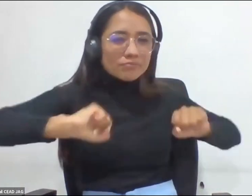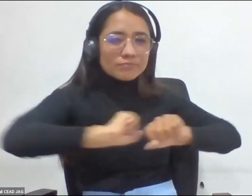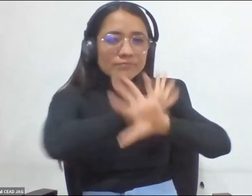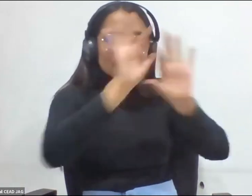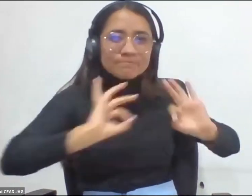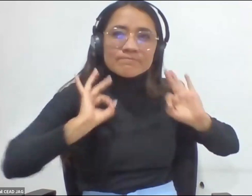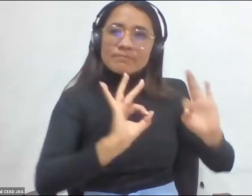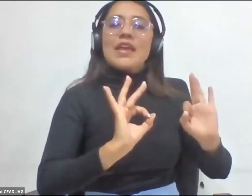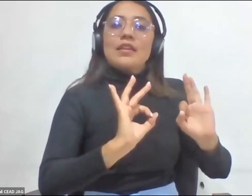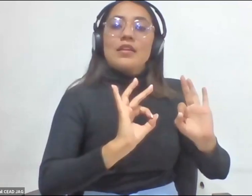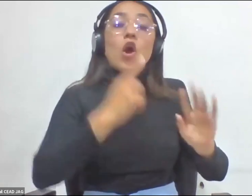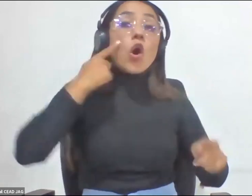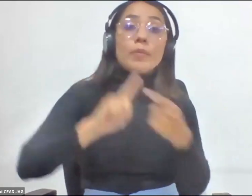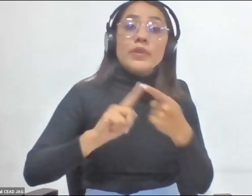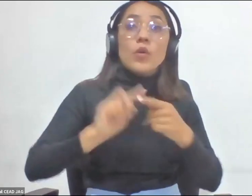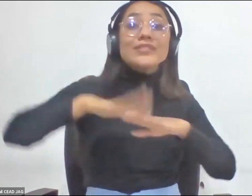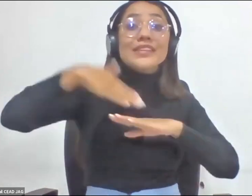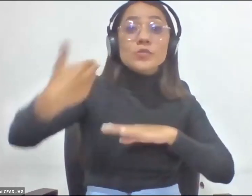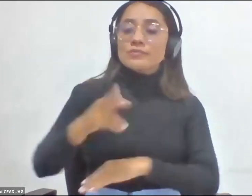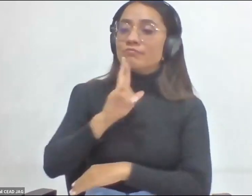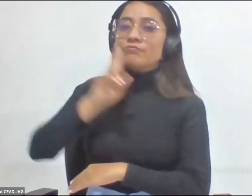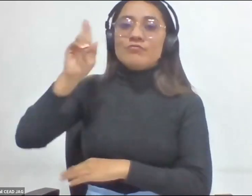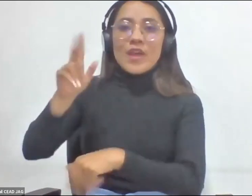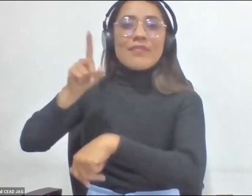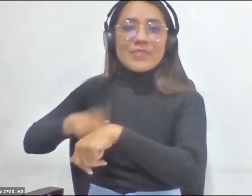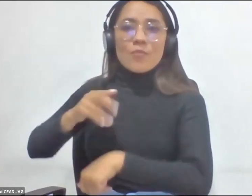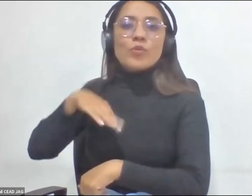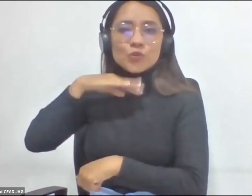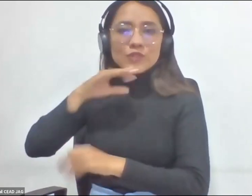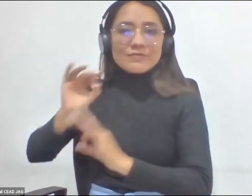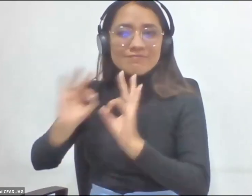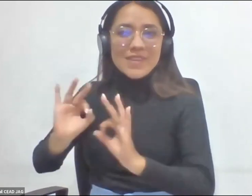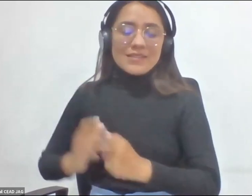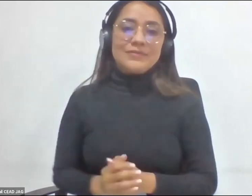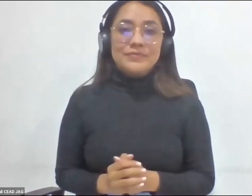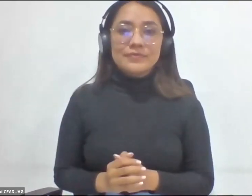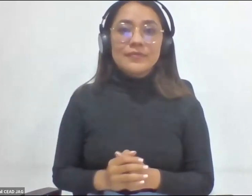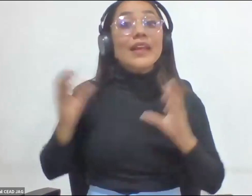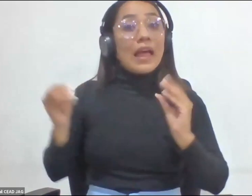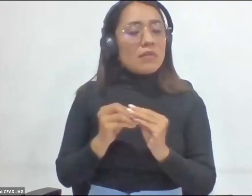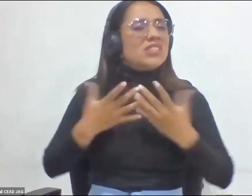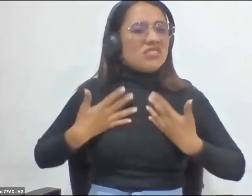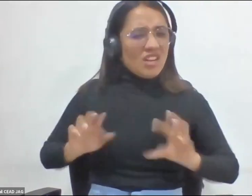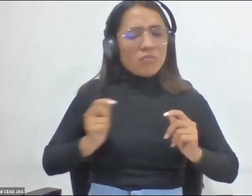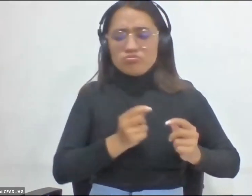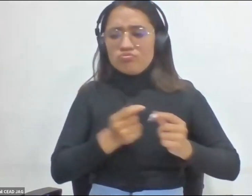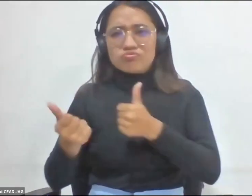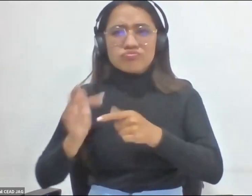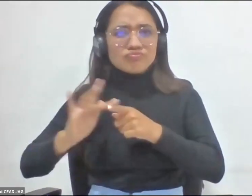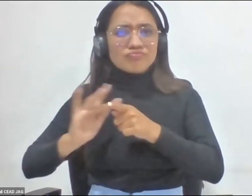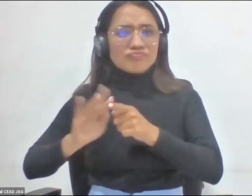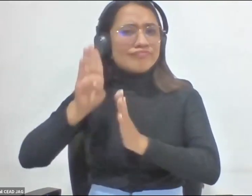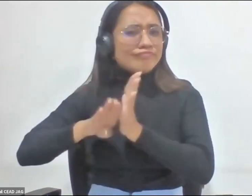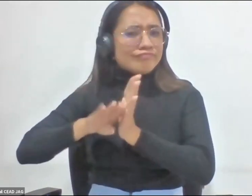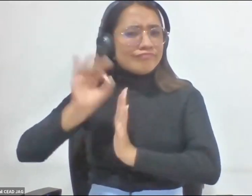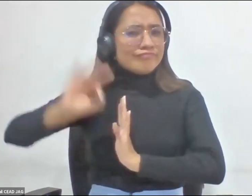tengamos una respuesta oportuna a los estudiantes con la aplicación del beneficio en su respectivo recibos